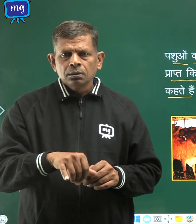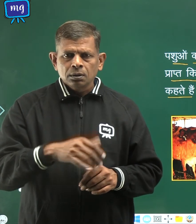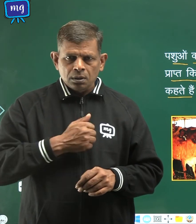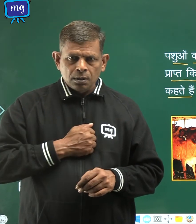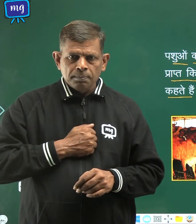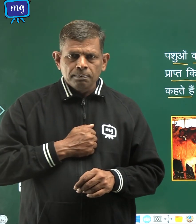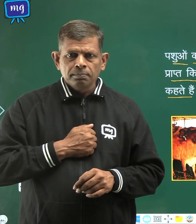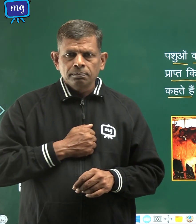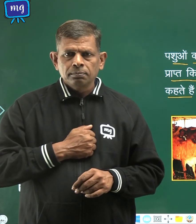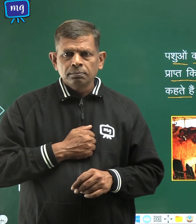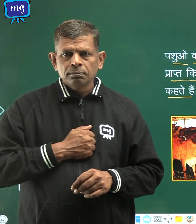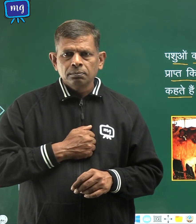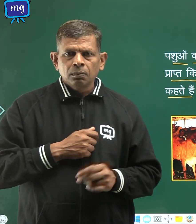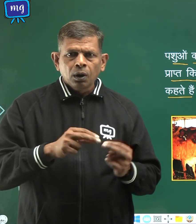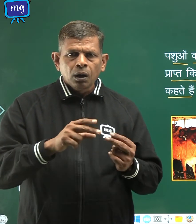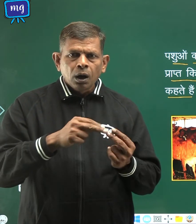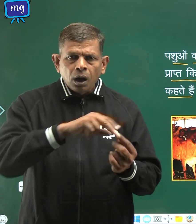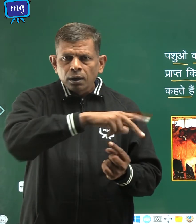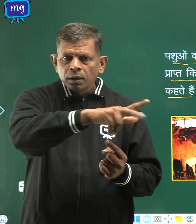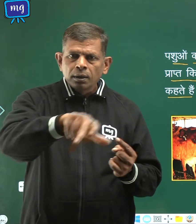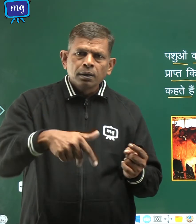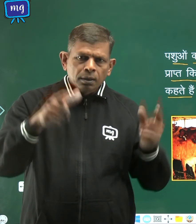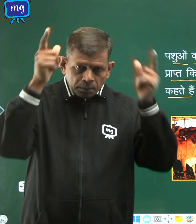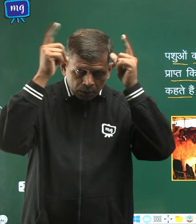हम अन्य पशुओं से भी